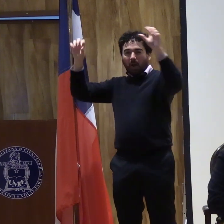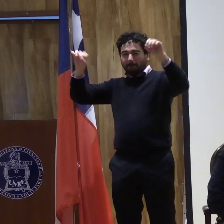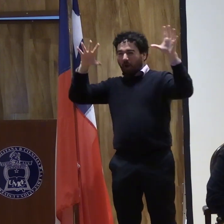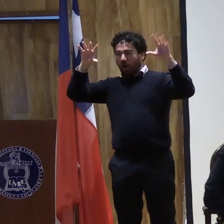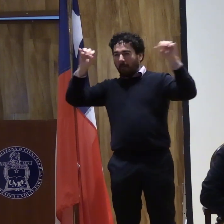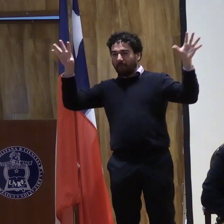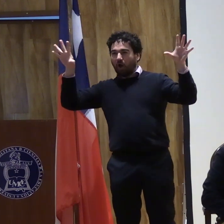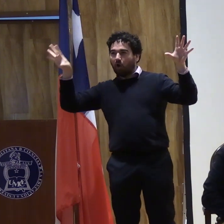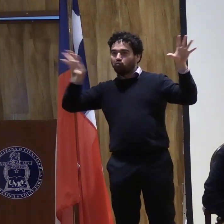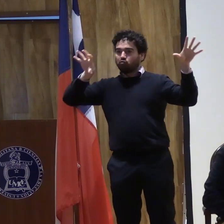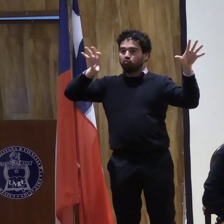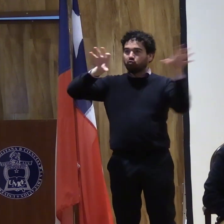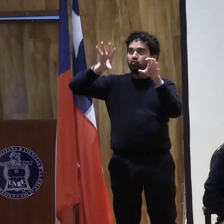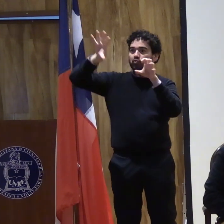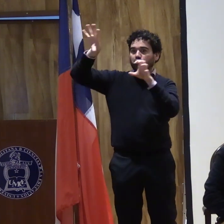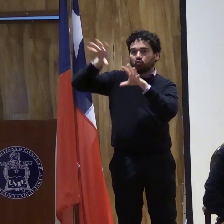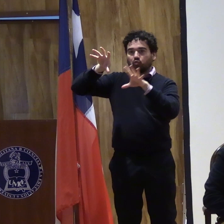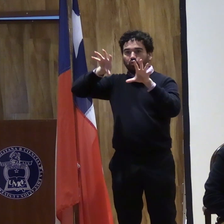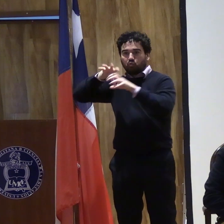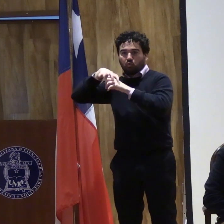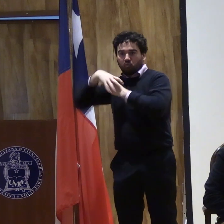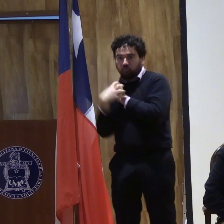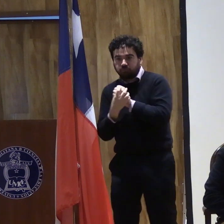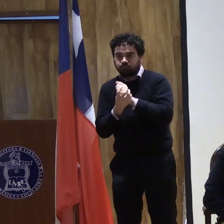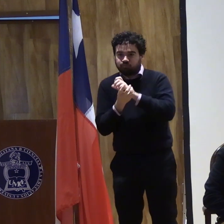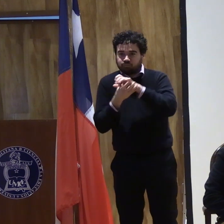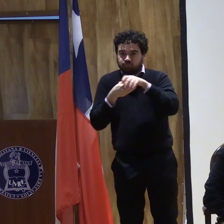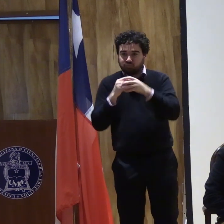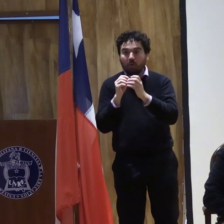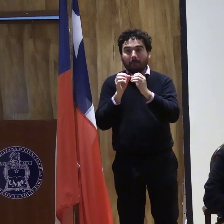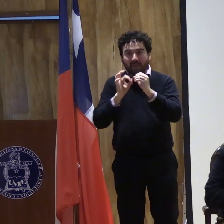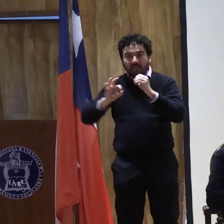hace tan solo 4.600 millones de años.